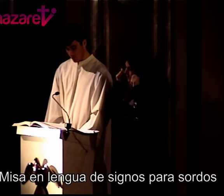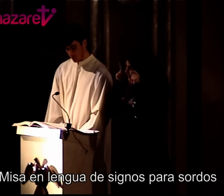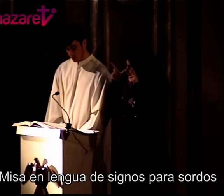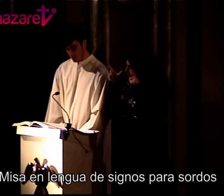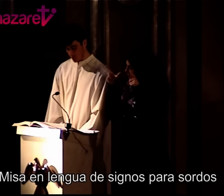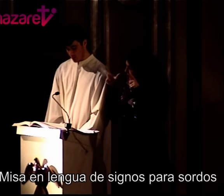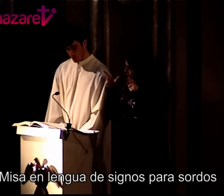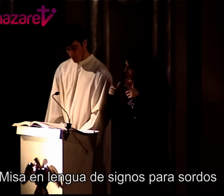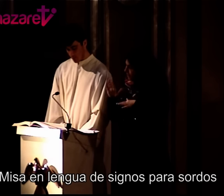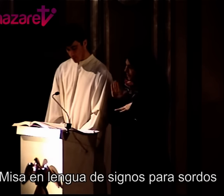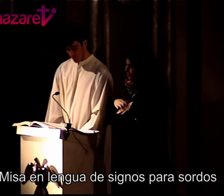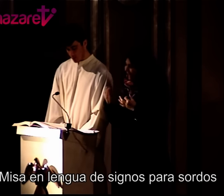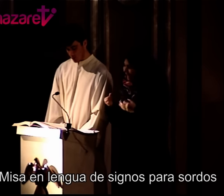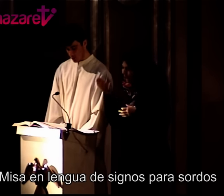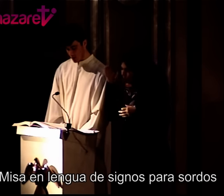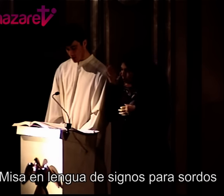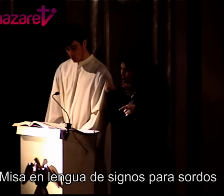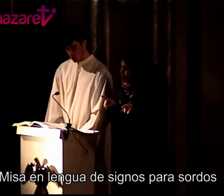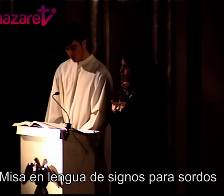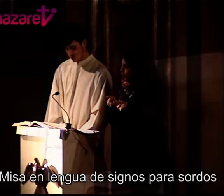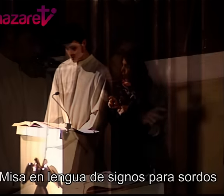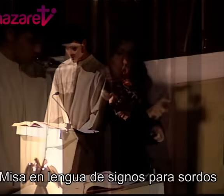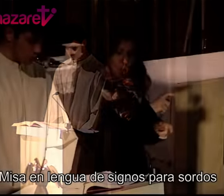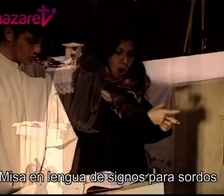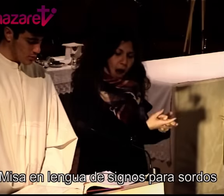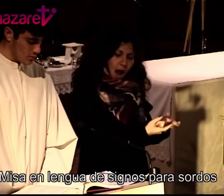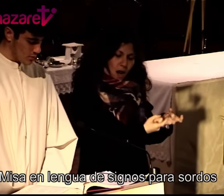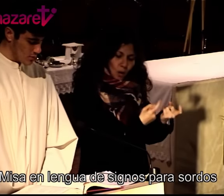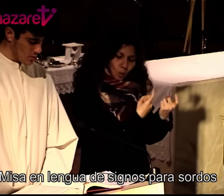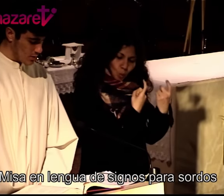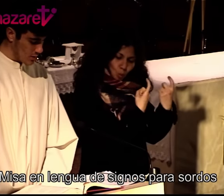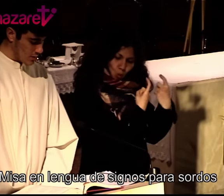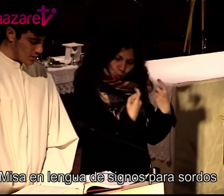espabila el oído para que escuche como los discípulos.